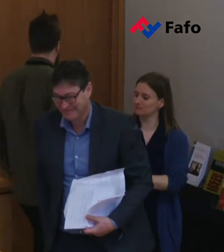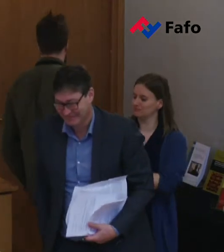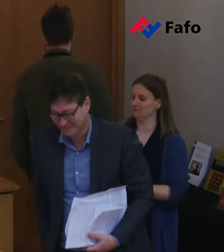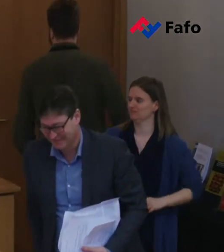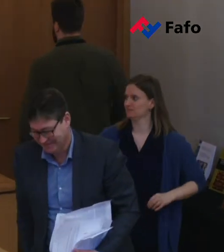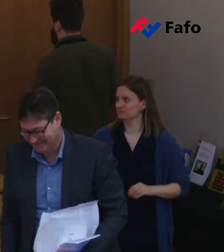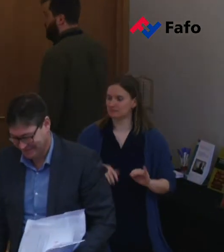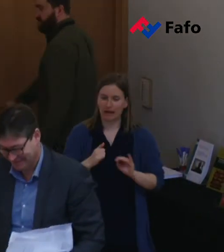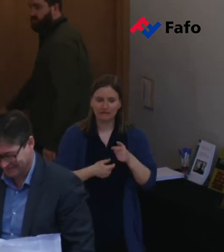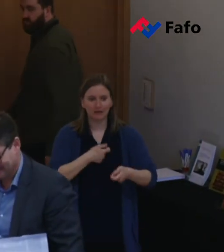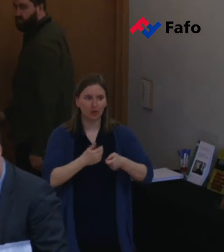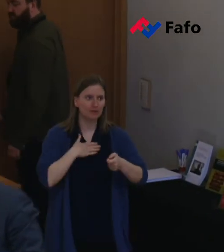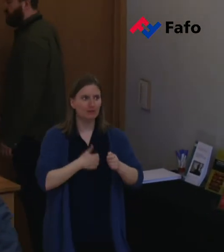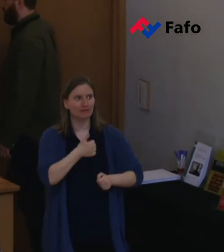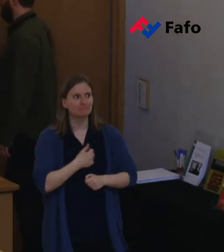Jeg skal gjøre mitt beste.